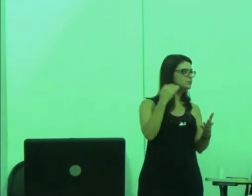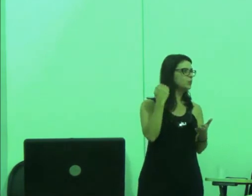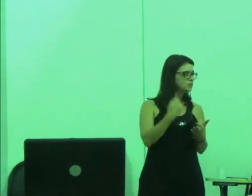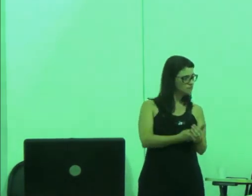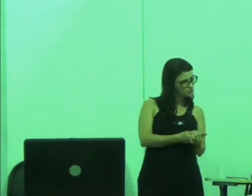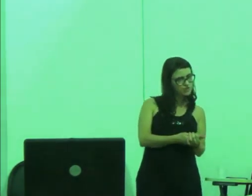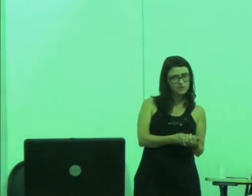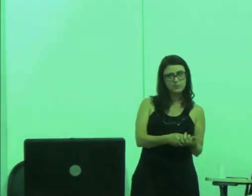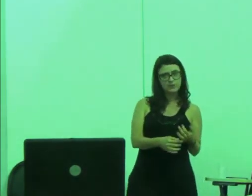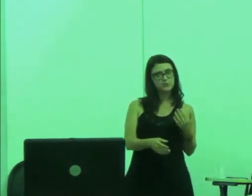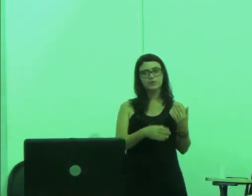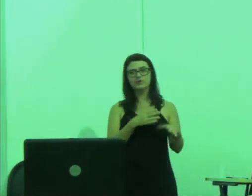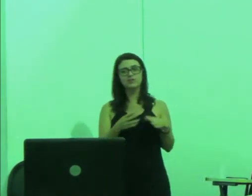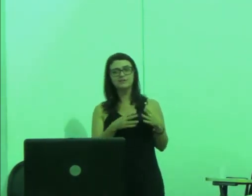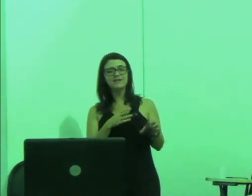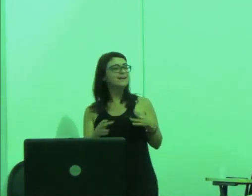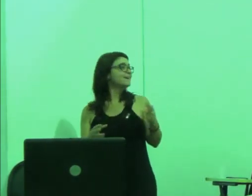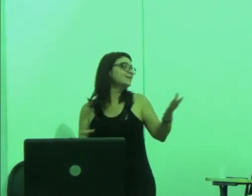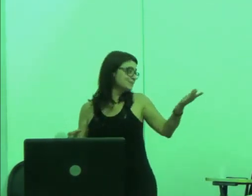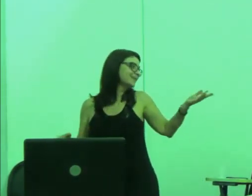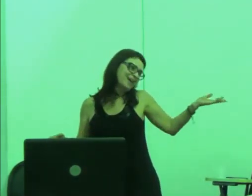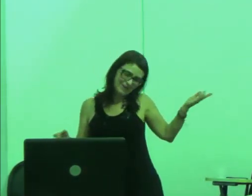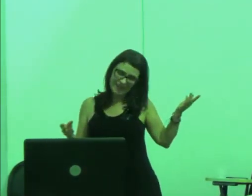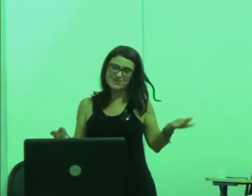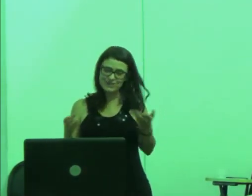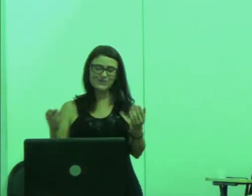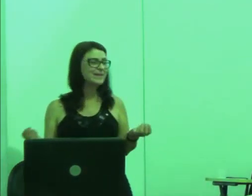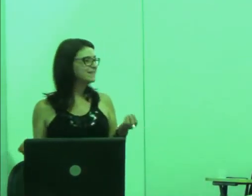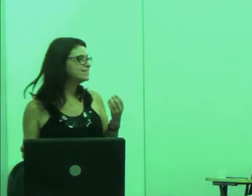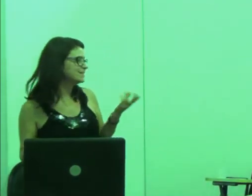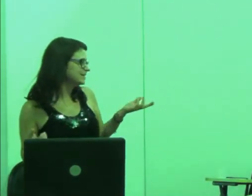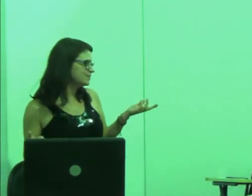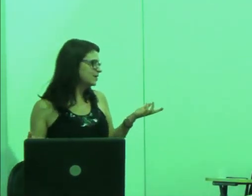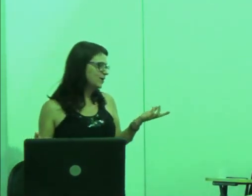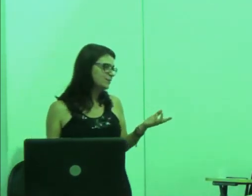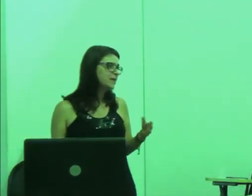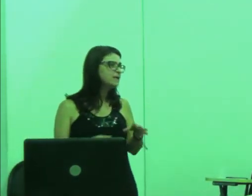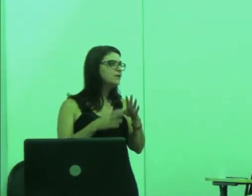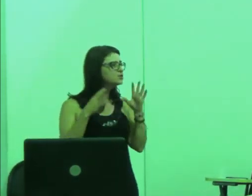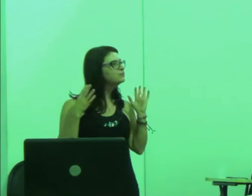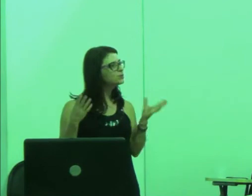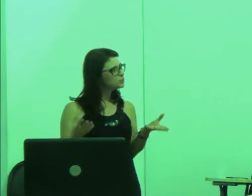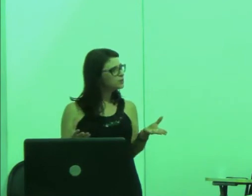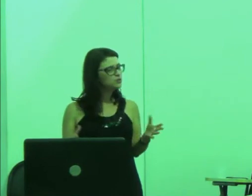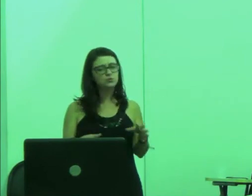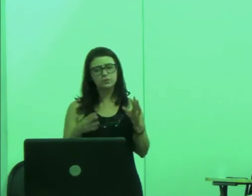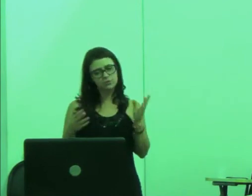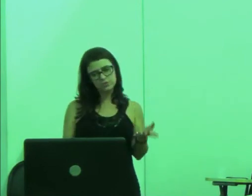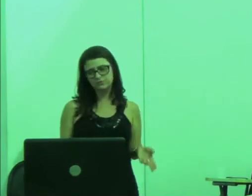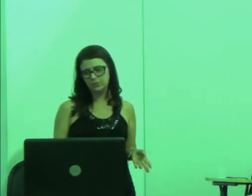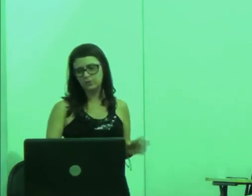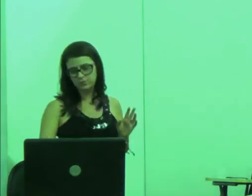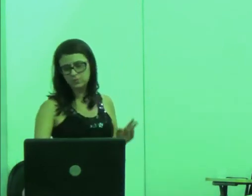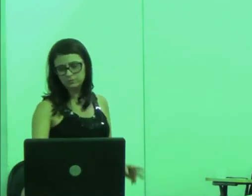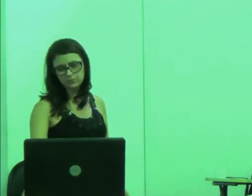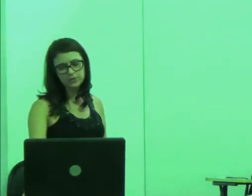boas, tirando mesmo, porque achei que, porque realmente, pelo bem da edição, era melhor. E aí, acho que ficou super enxuto, acho que ficou um livro